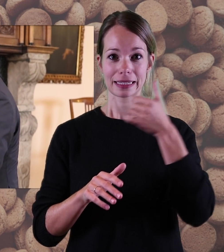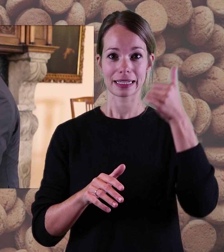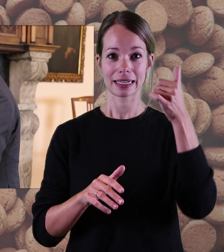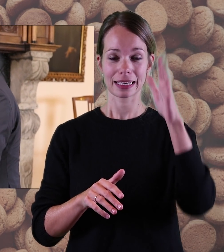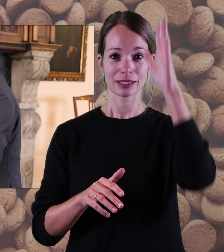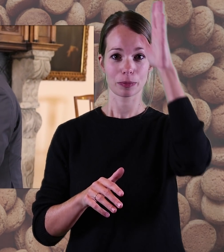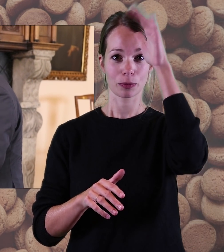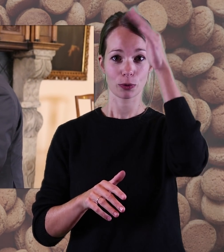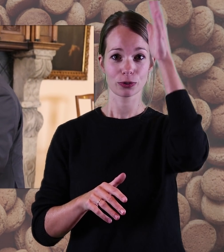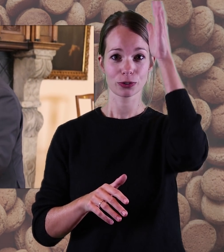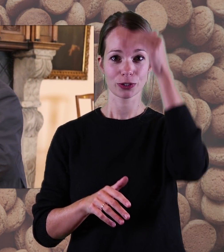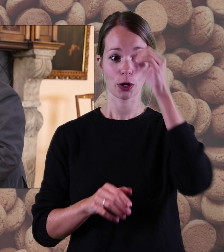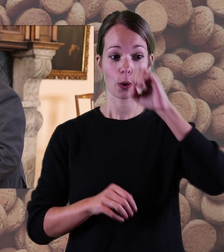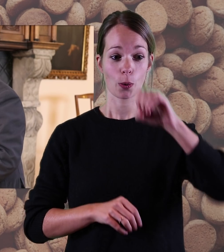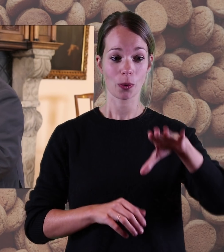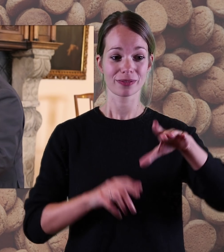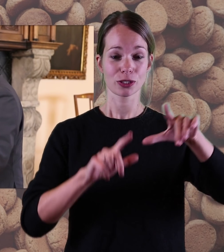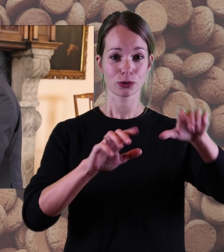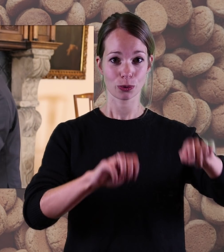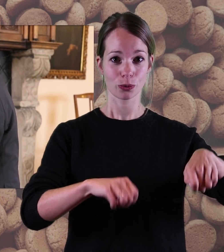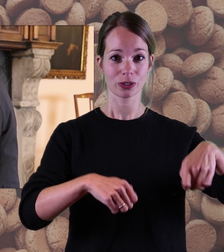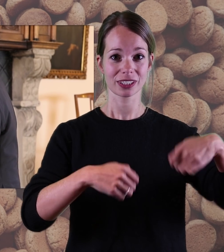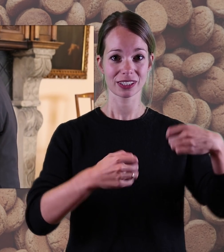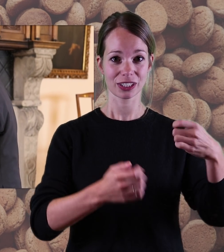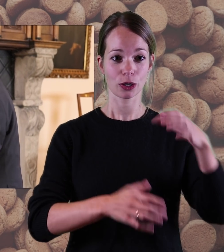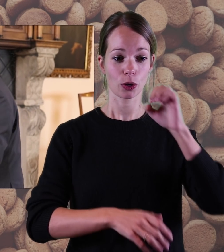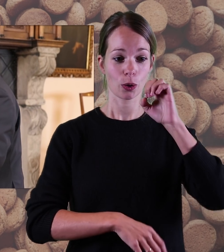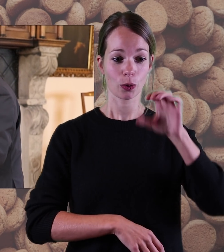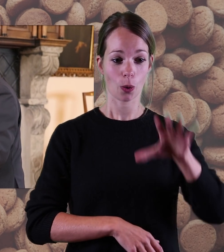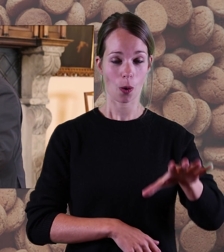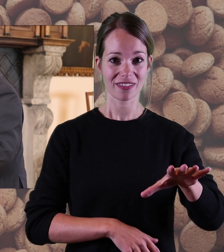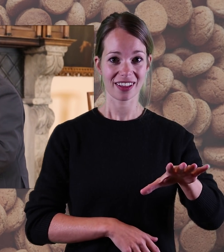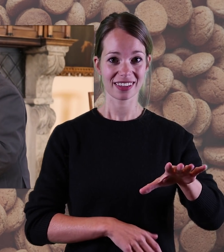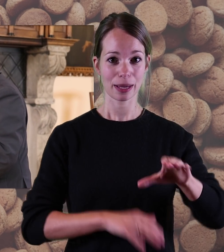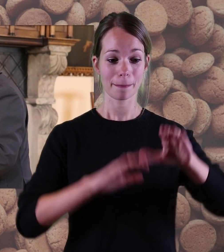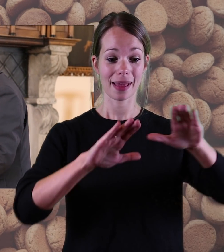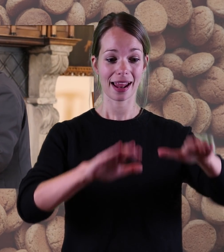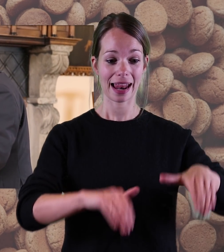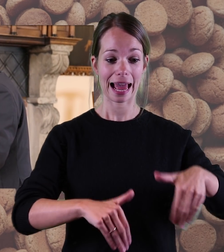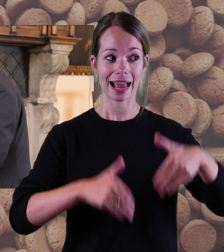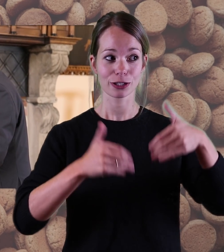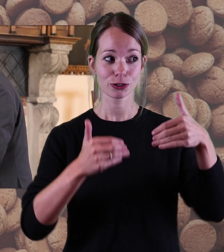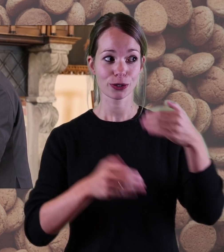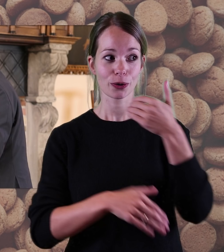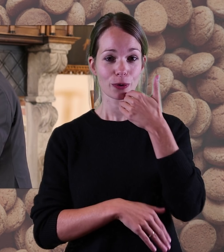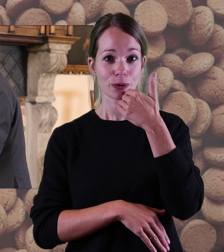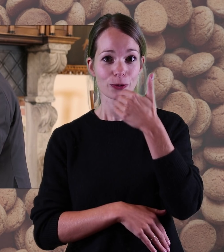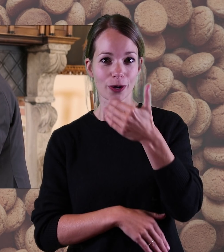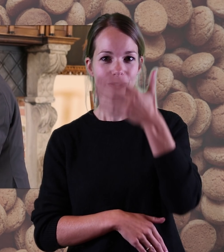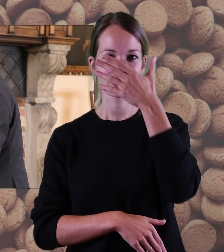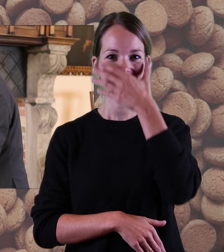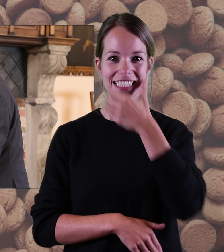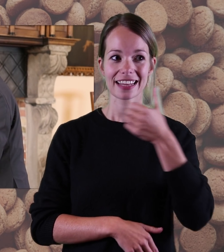Sinterklaas kapoentje, gooi wat in mijn schoentje, gooi wat in mijn